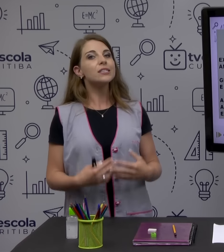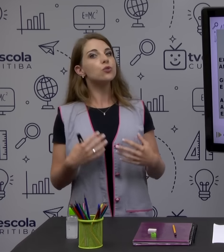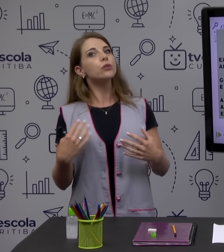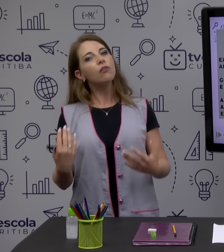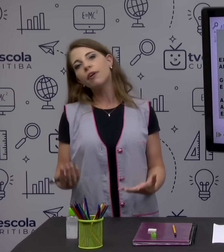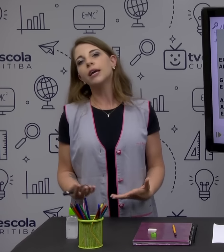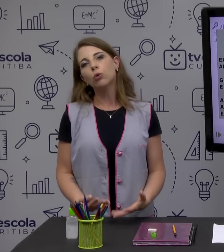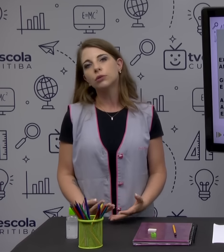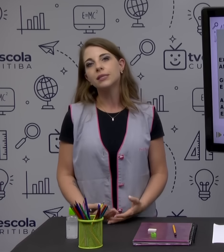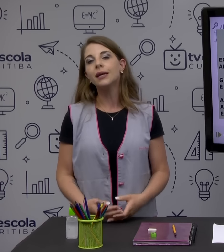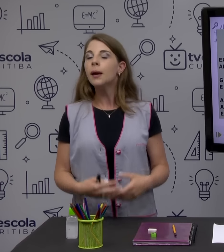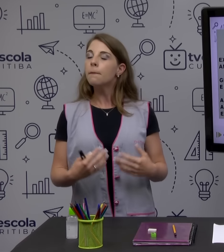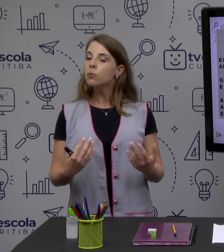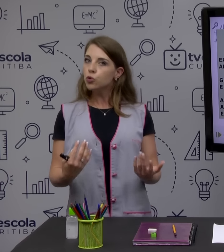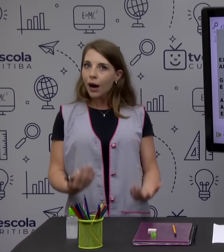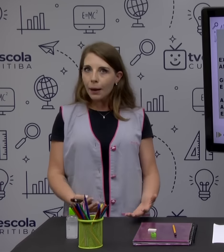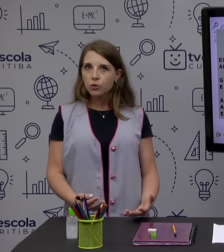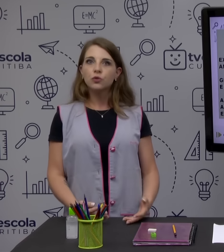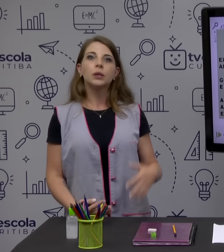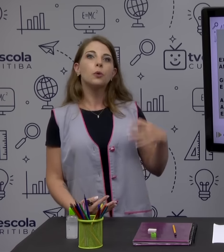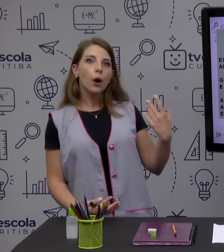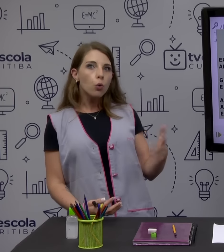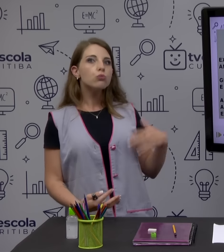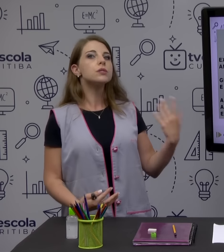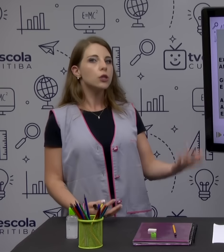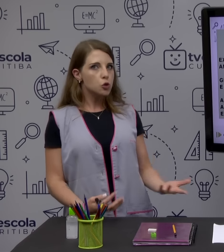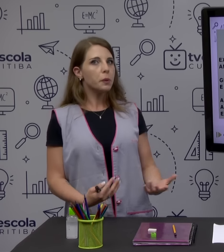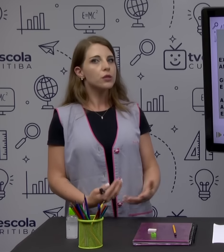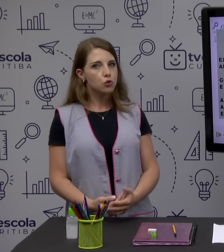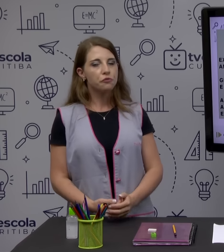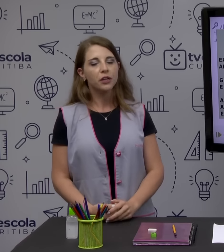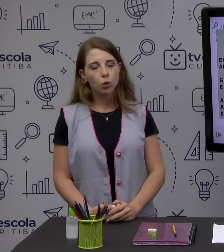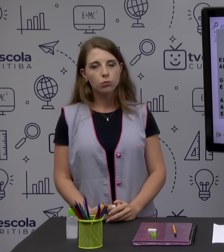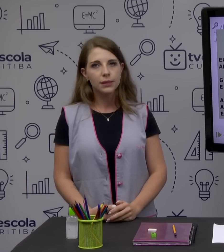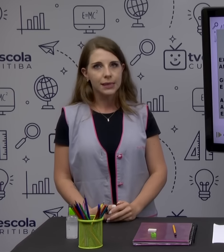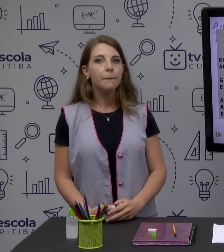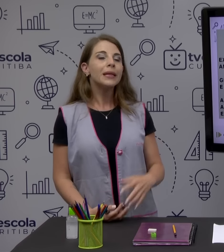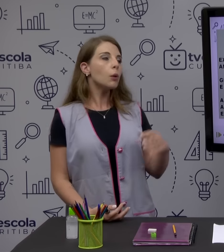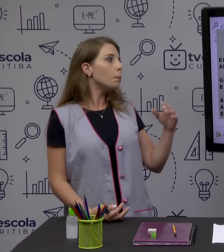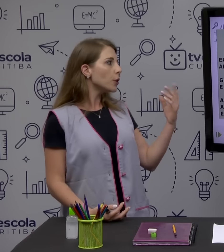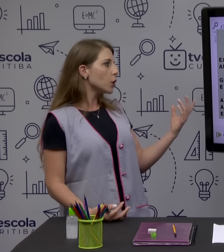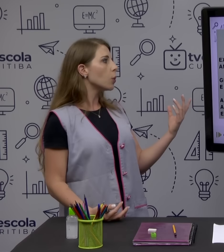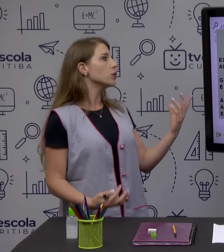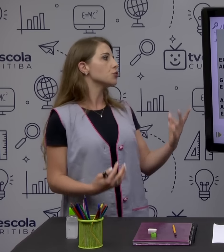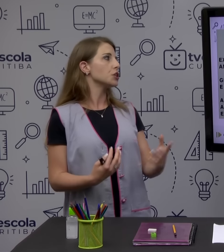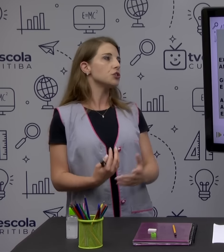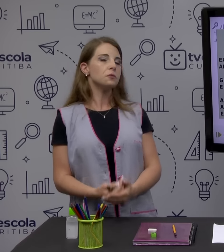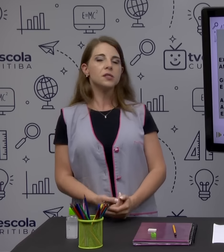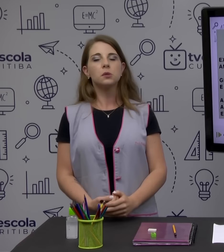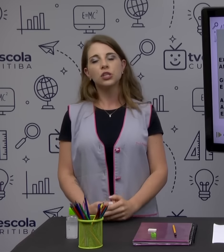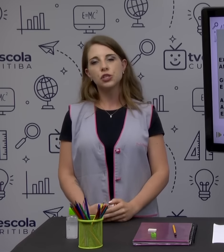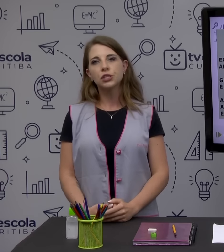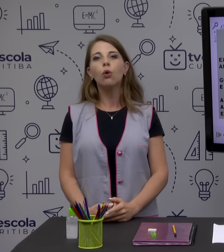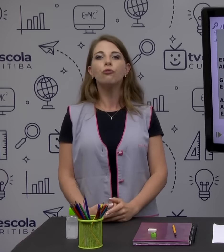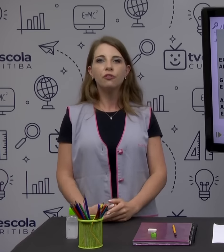isso não vai acontecer muito rápido, vai demorar alguns anos para isso de fato acontecer. Então, por enquanto, gente, infelizmente a gente convive